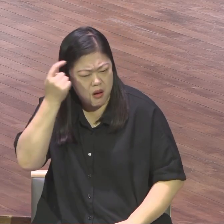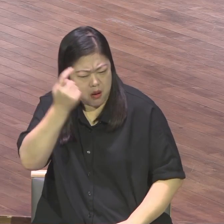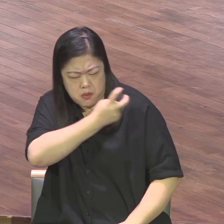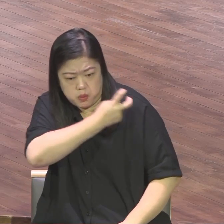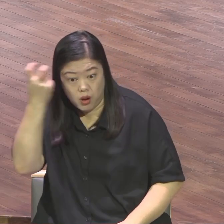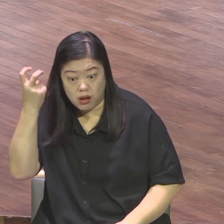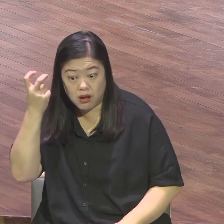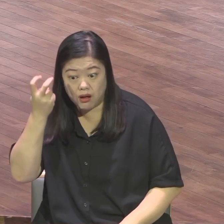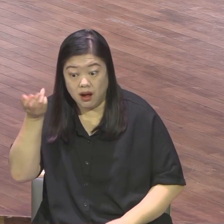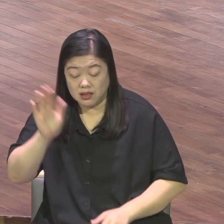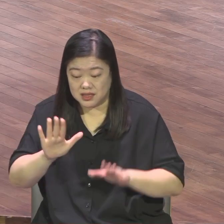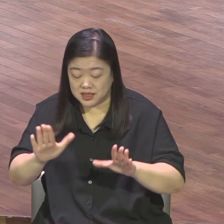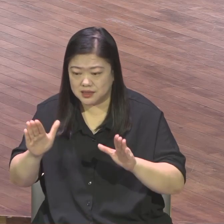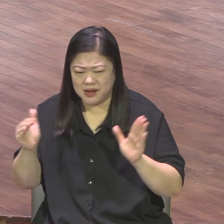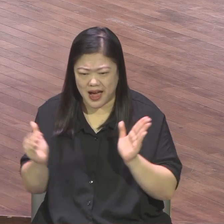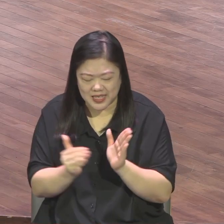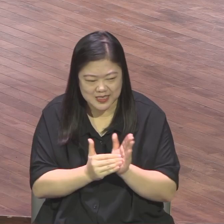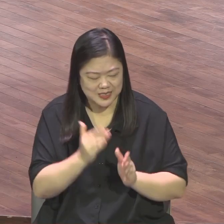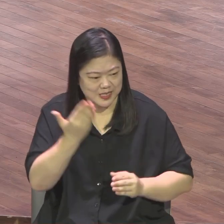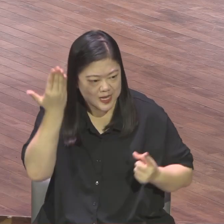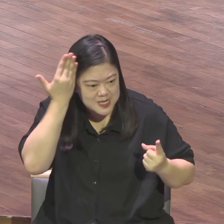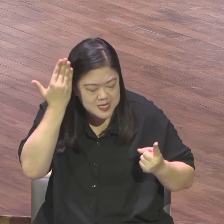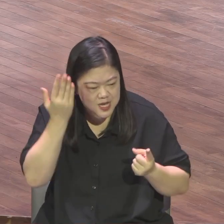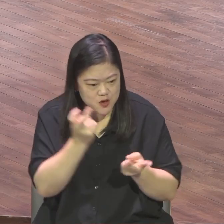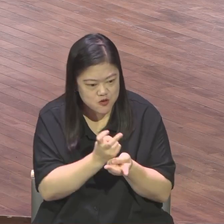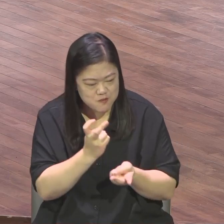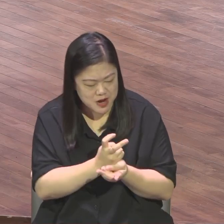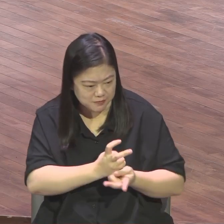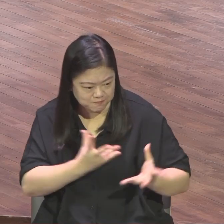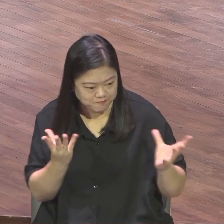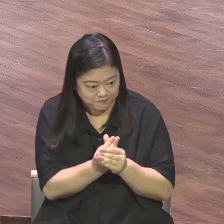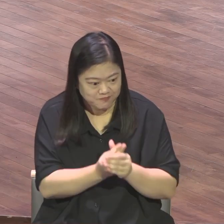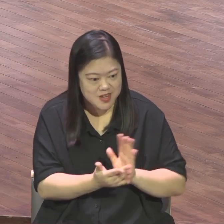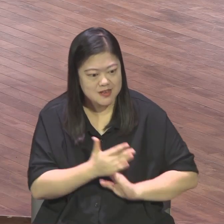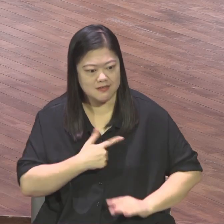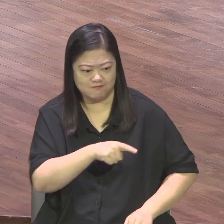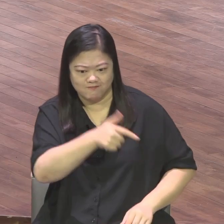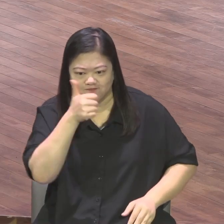그리스도께 예수 그리스도 외에는 다른 것 전부 다